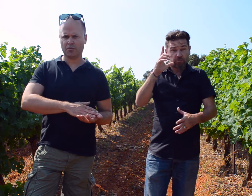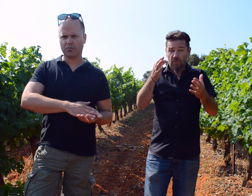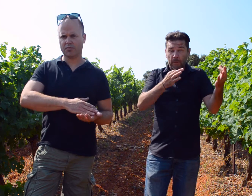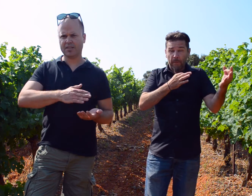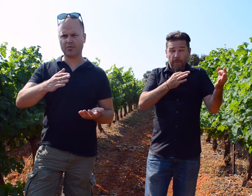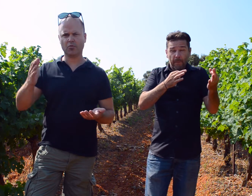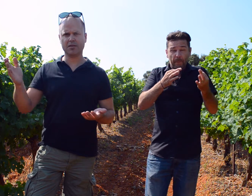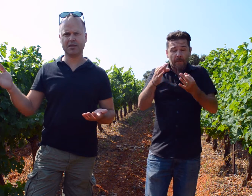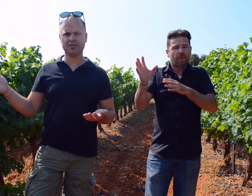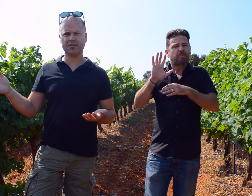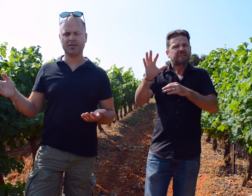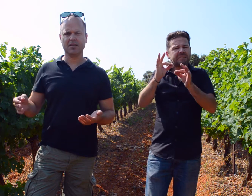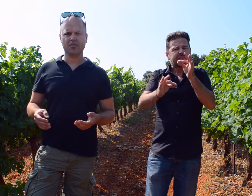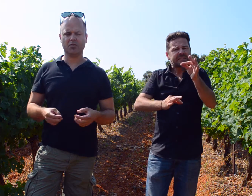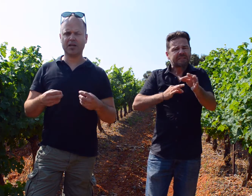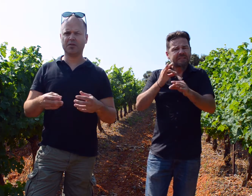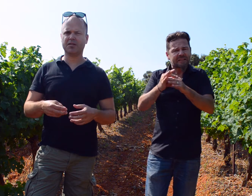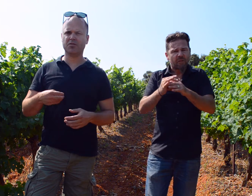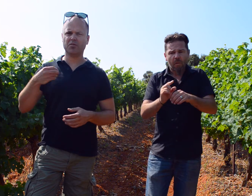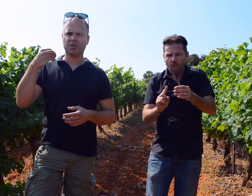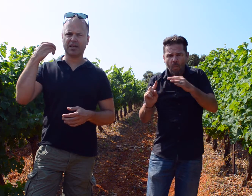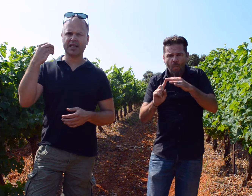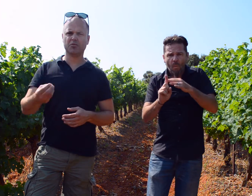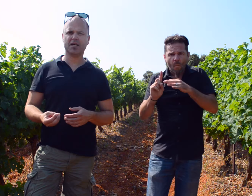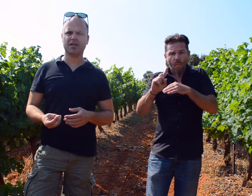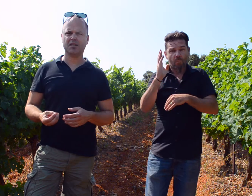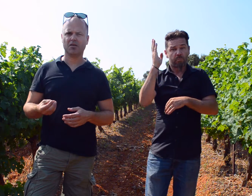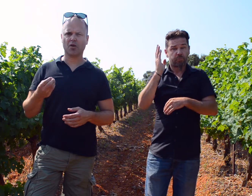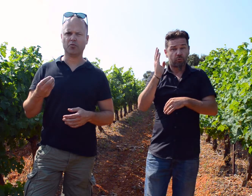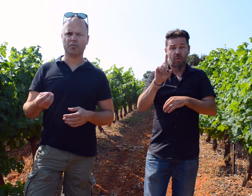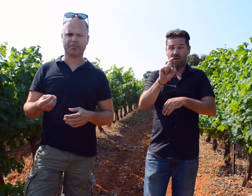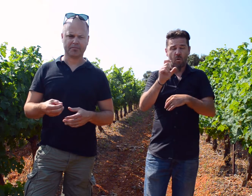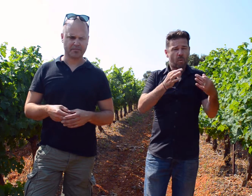son cycle de croissance, d'une alimentation régulière en eau.